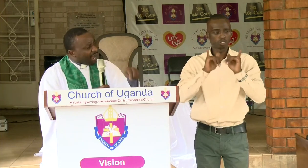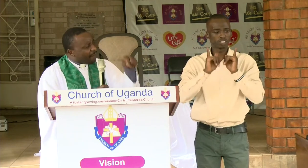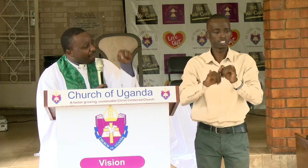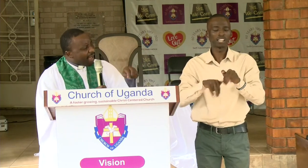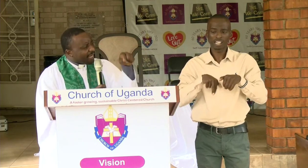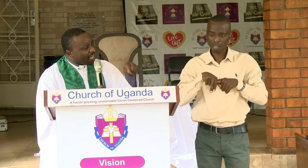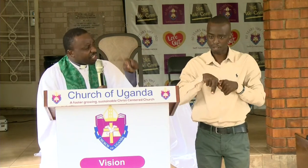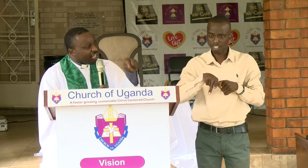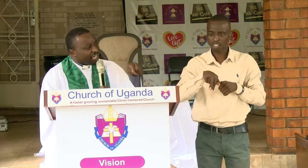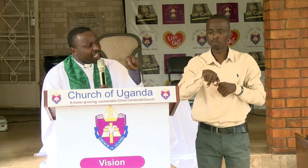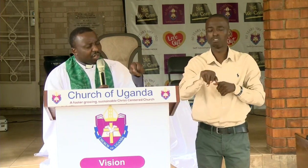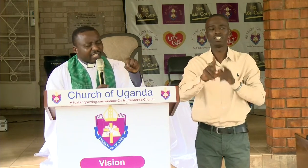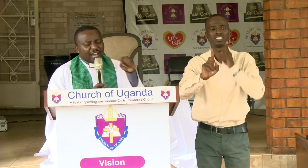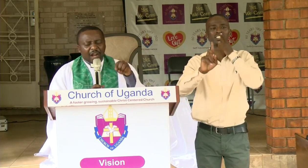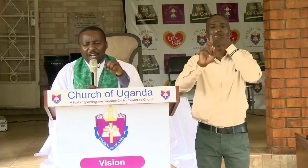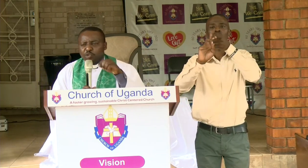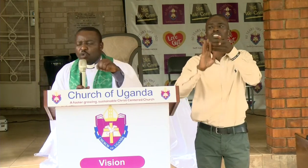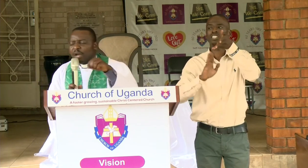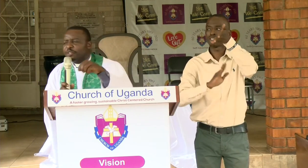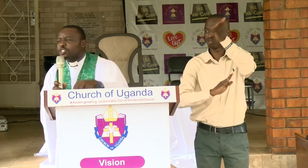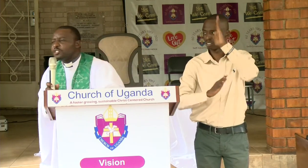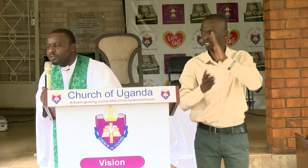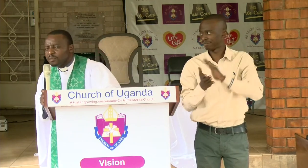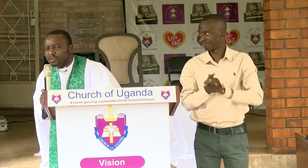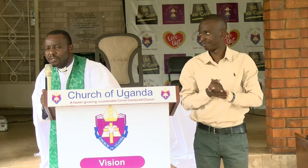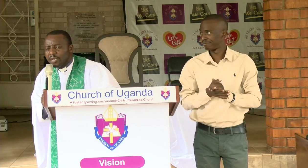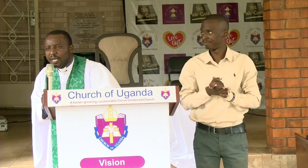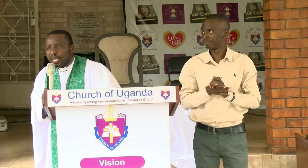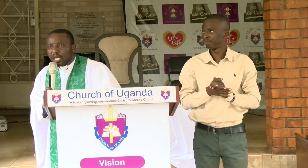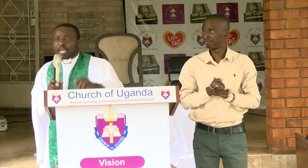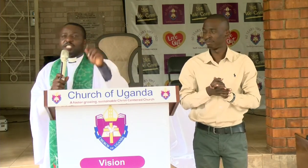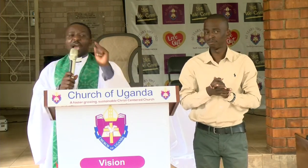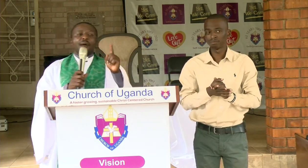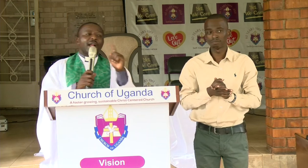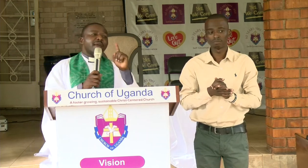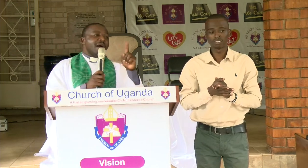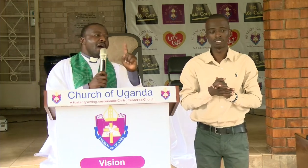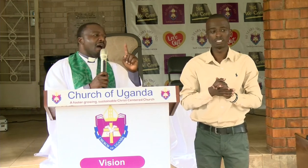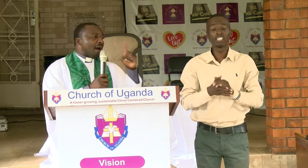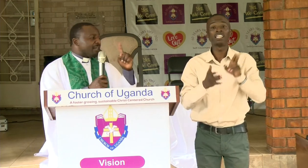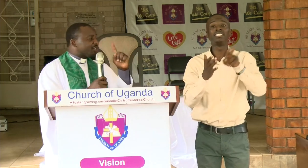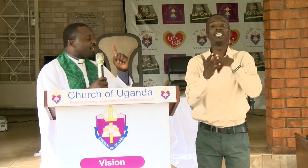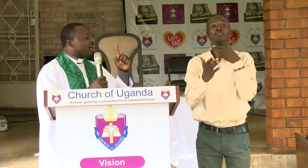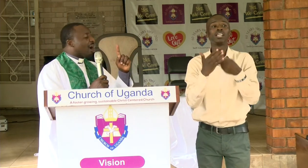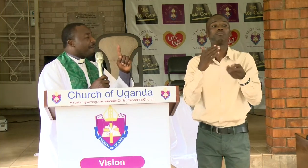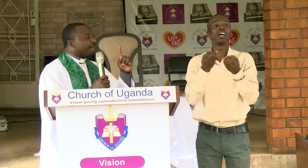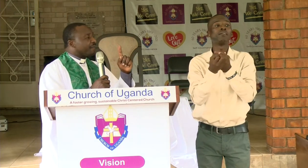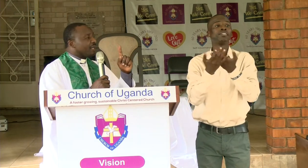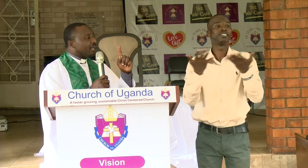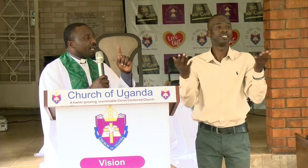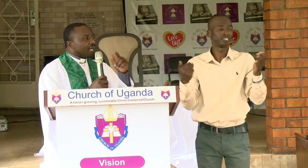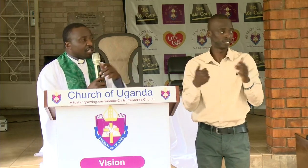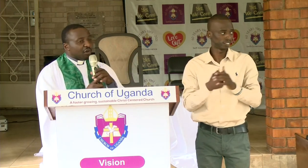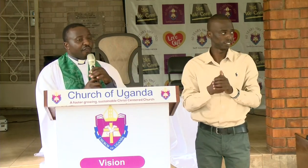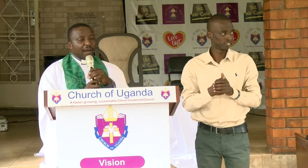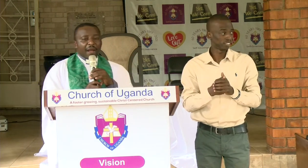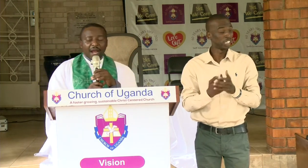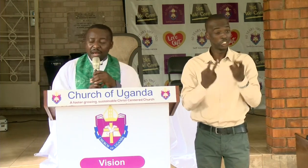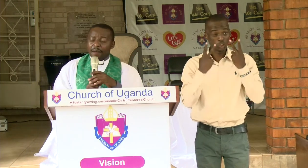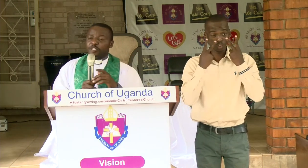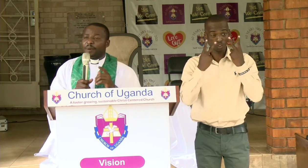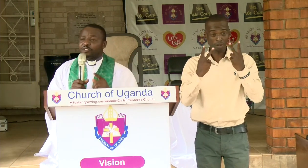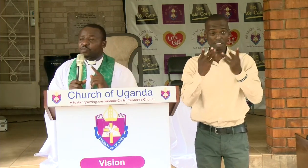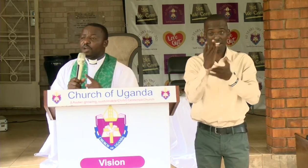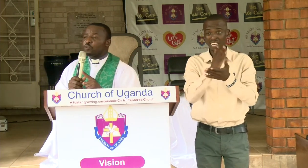nga batambula ng'ekigendererwa kya Katonda bwe kiri ekyabalema abasinga era ky'ova